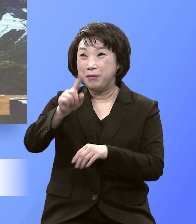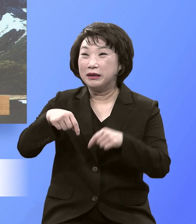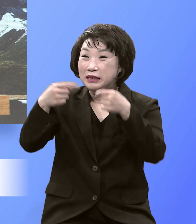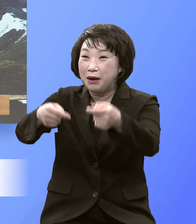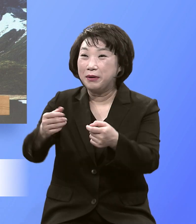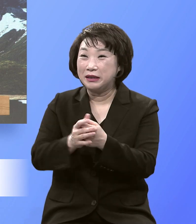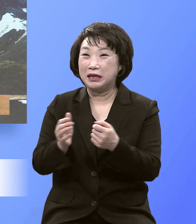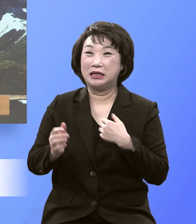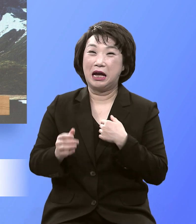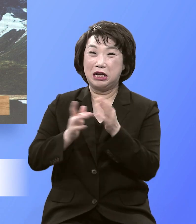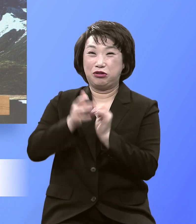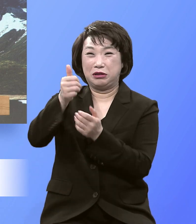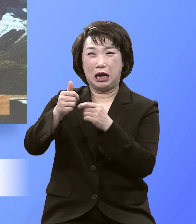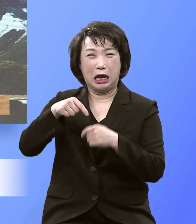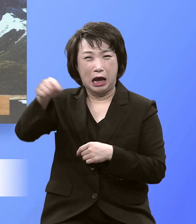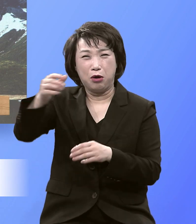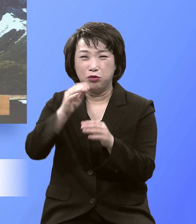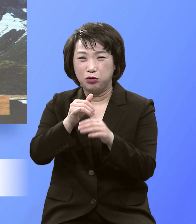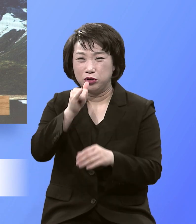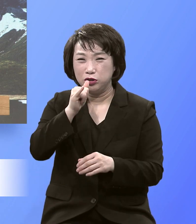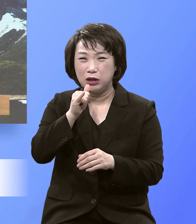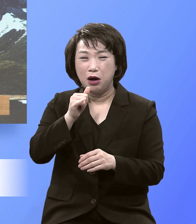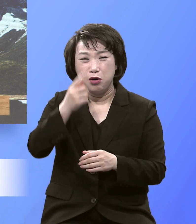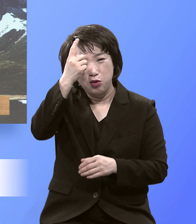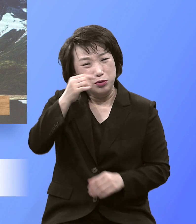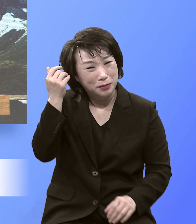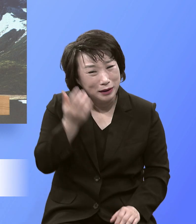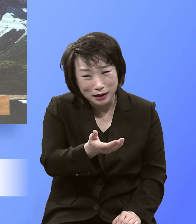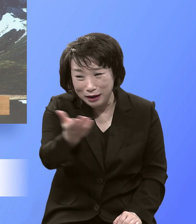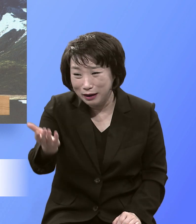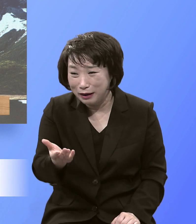나는 예수께로 가고 있다고 우겨대는 것입니까?